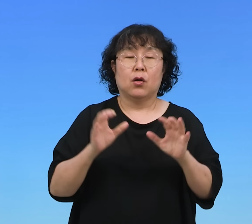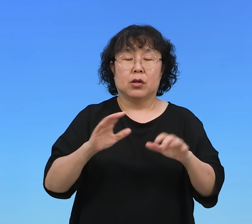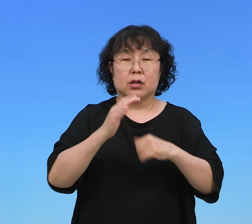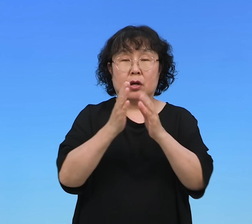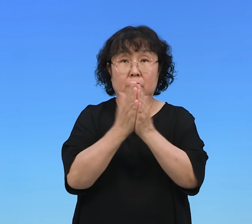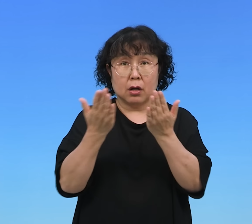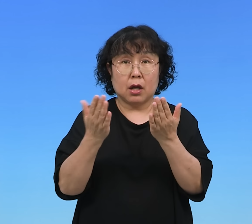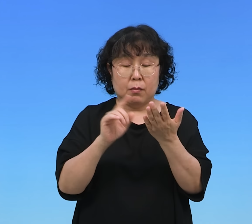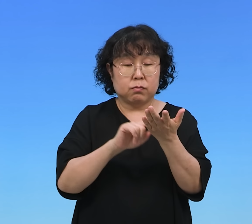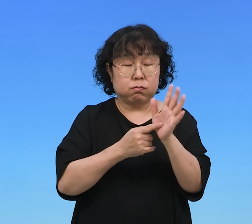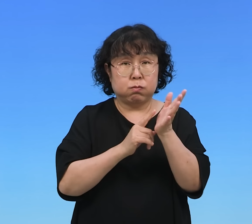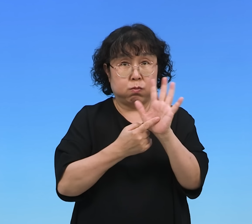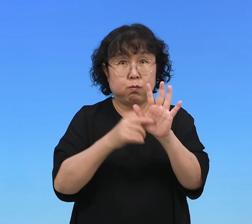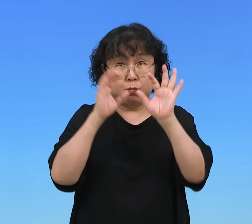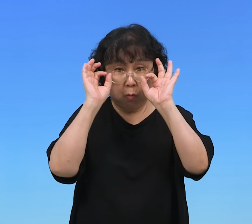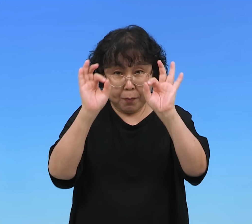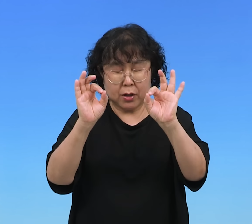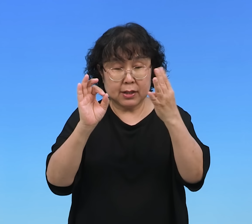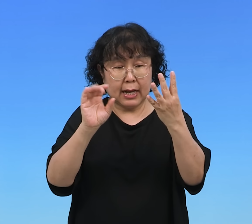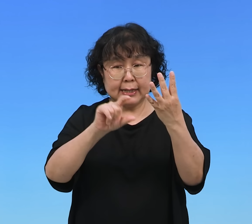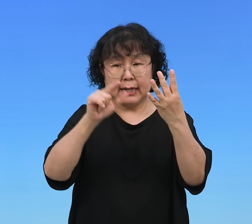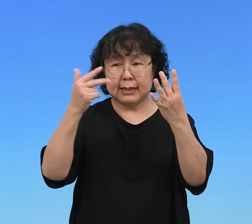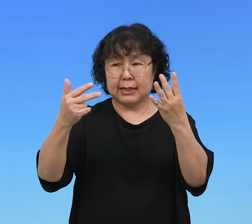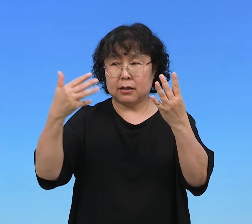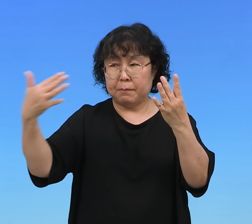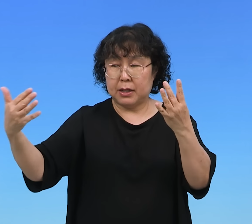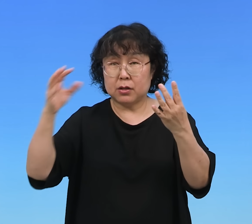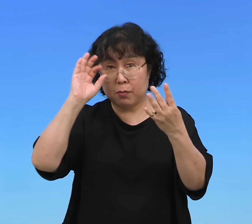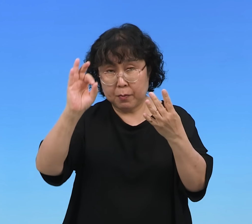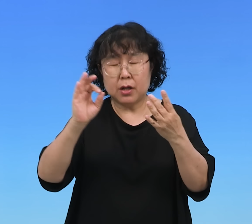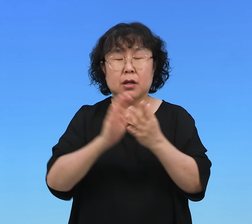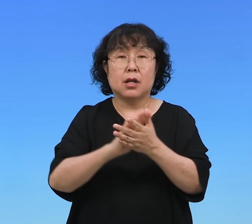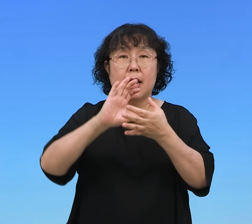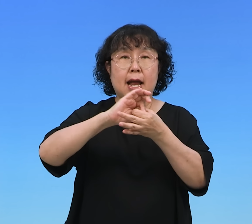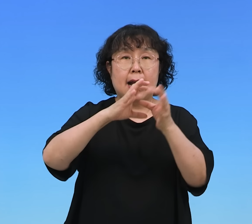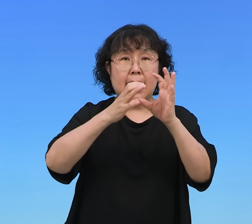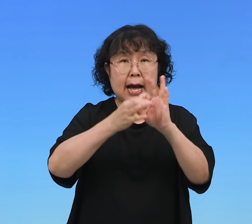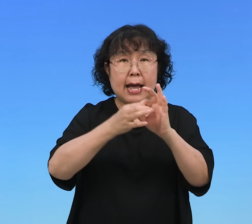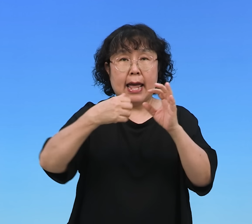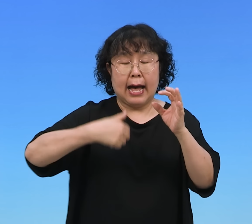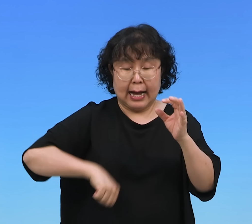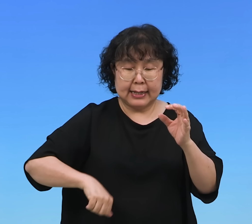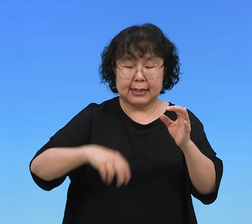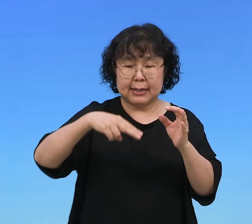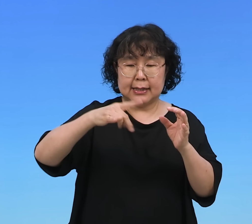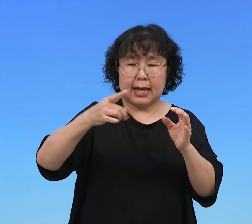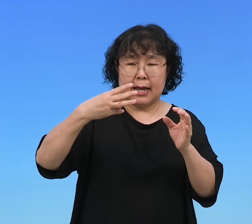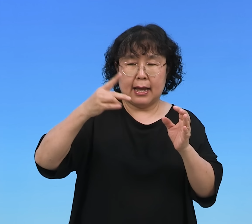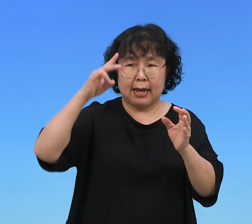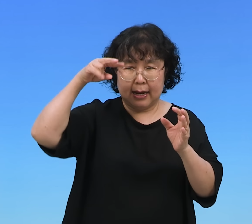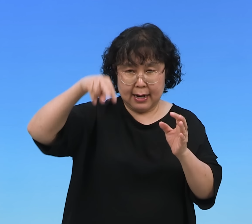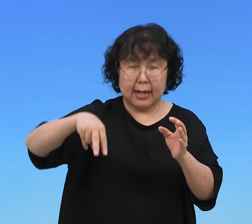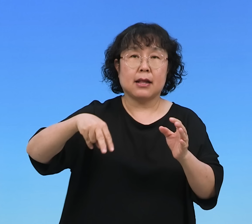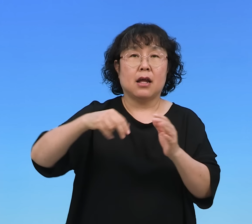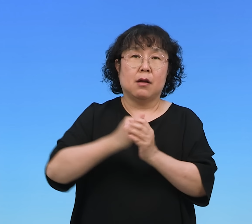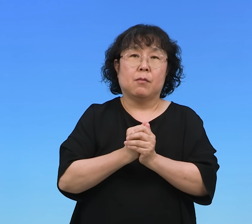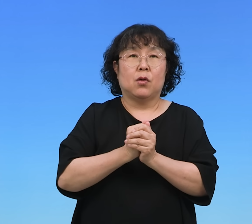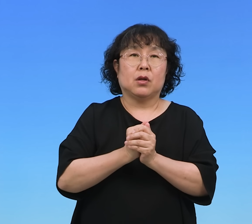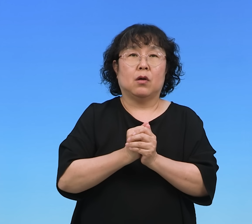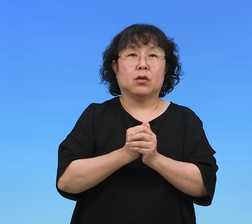오늘 보면 바로 앞에 나오는 역대상 4장 7절 8절입니다. 헬라의 아들들은 세렛과 이수알과